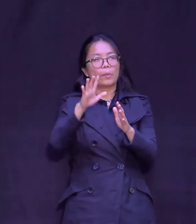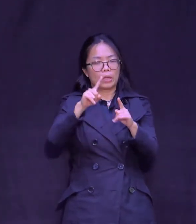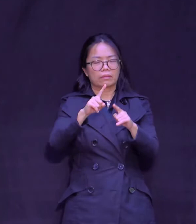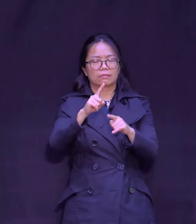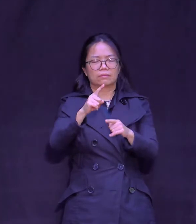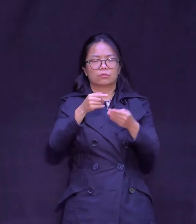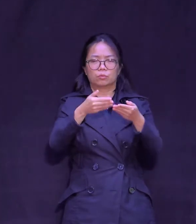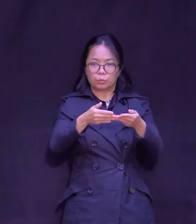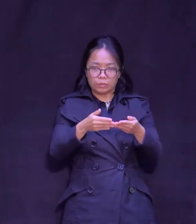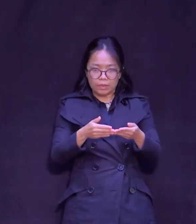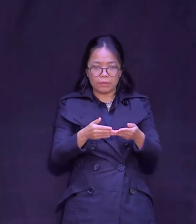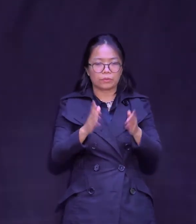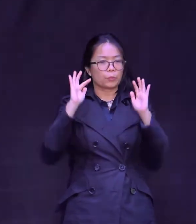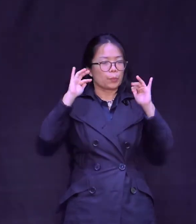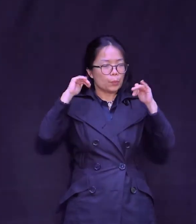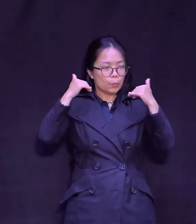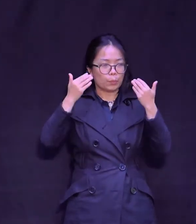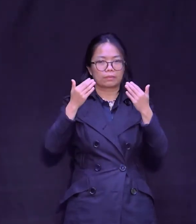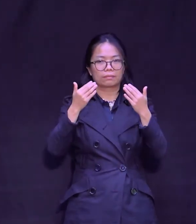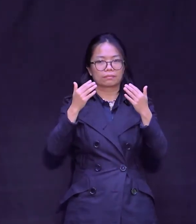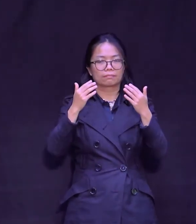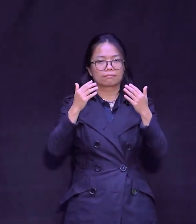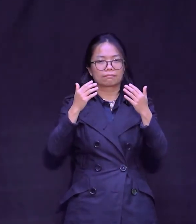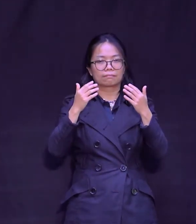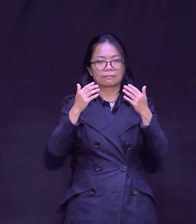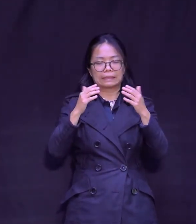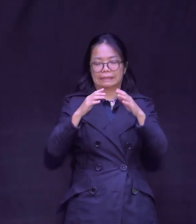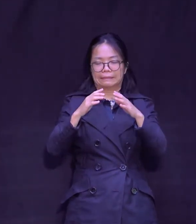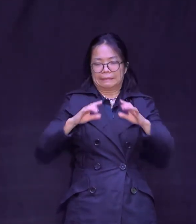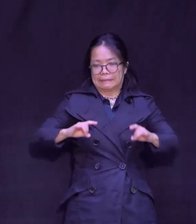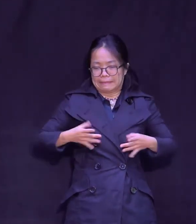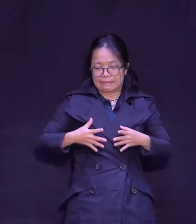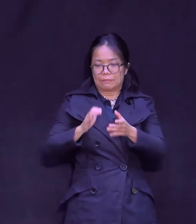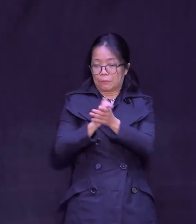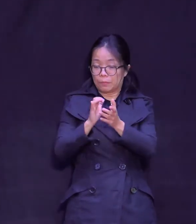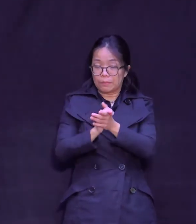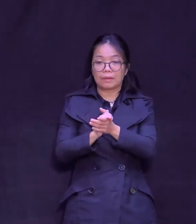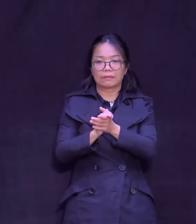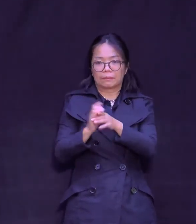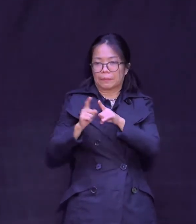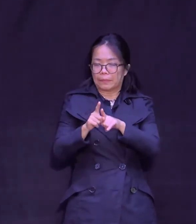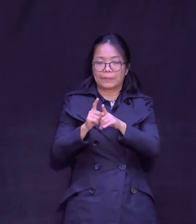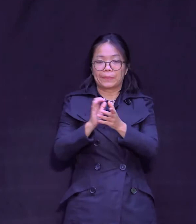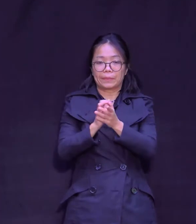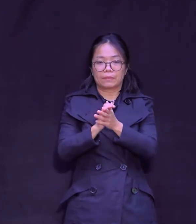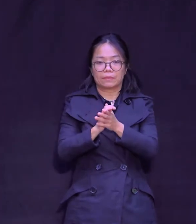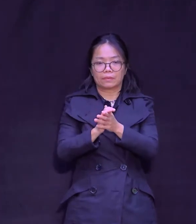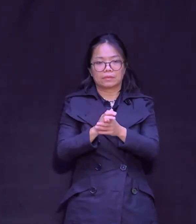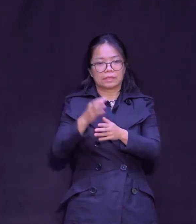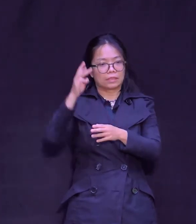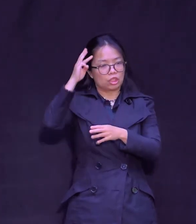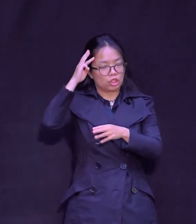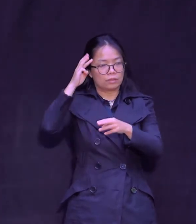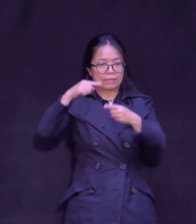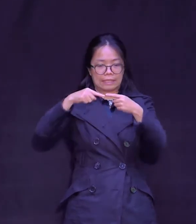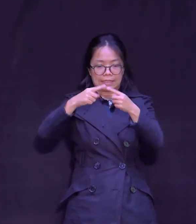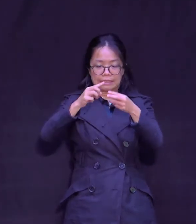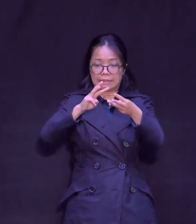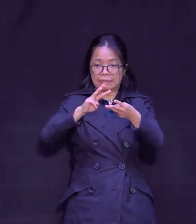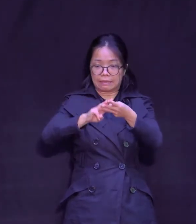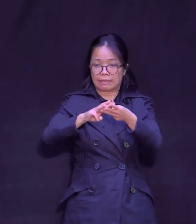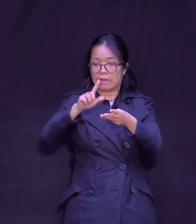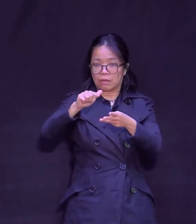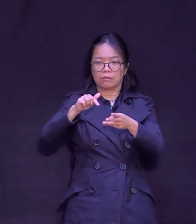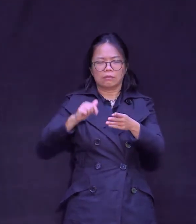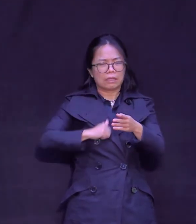重要的舞蹈的精神伙伴，就是我们的泽田老师，其实每年他